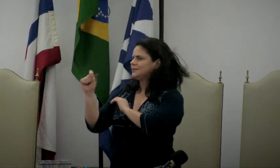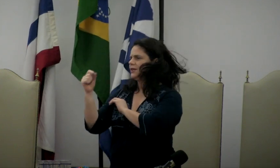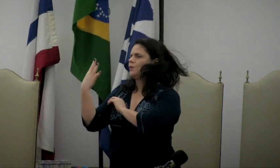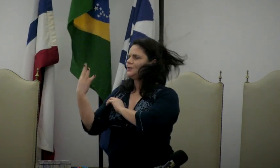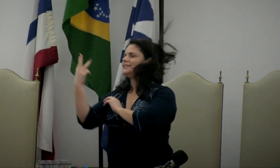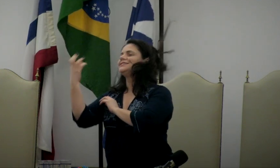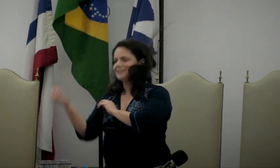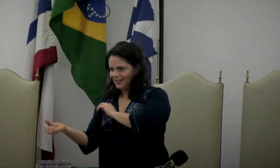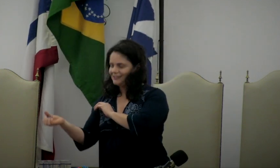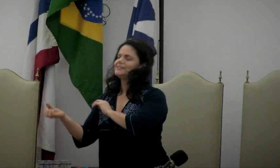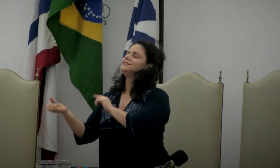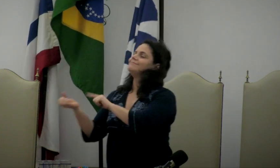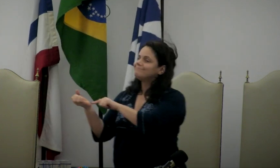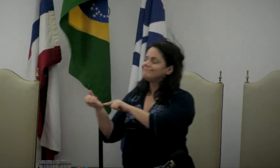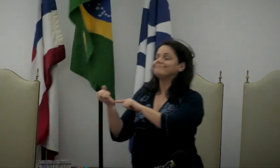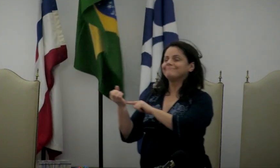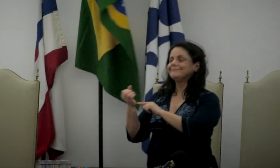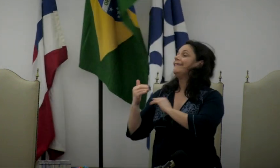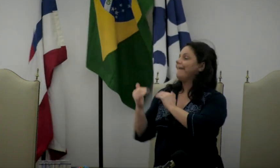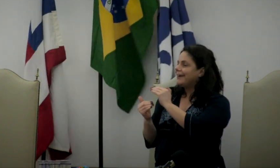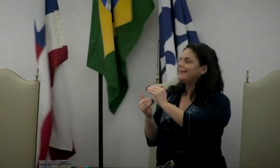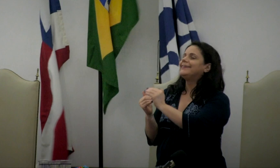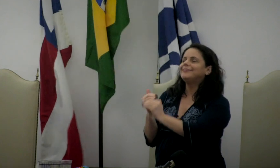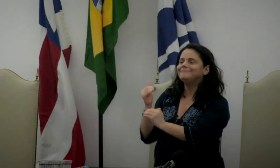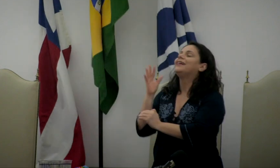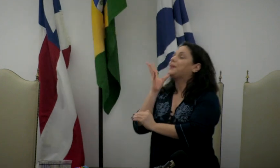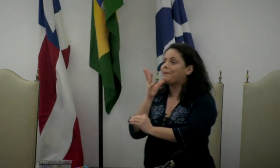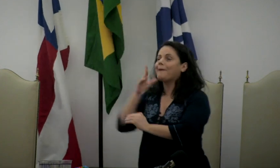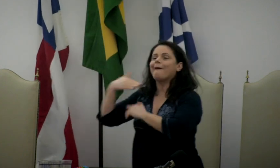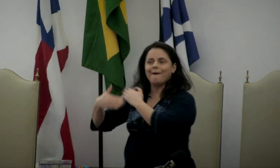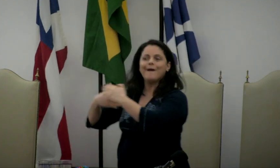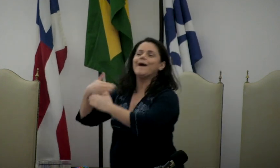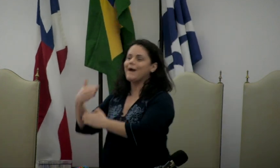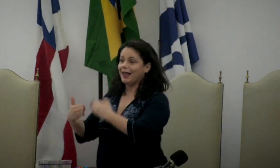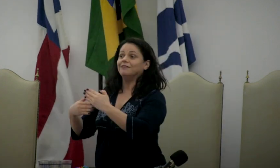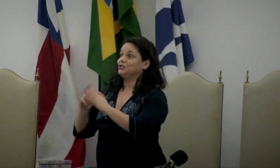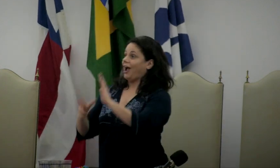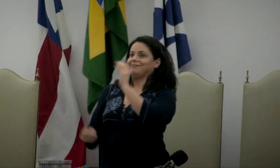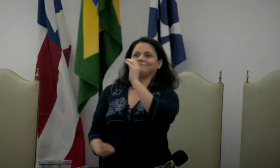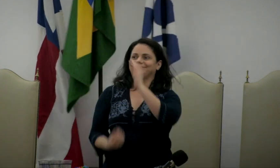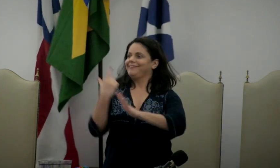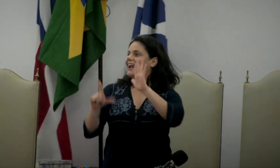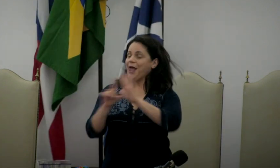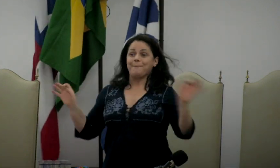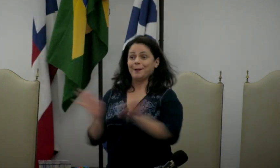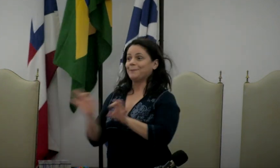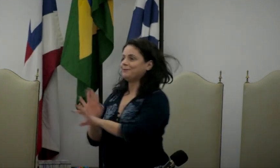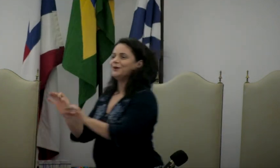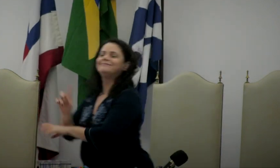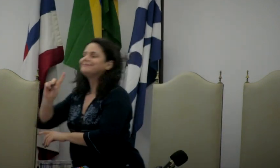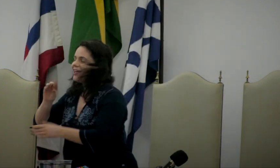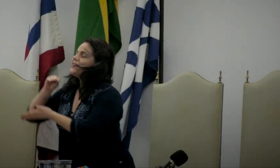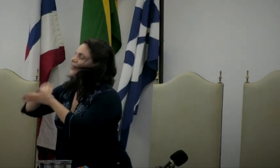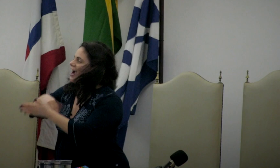2002, 2012, 2014, 2015, a gente tem enfrentado muitas lutas. É uma luta que demora, mas a gente